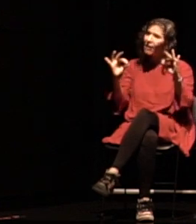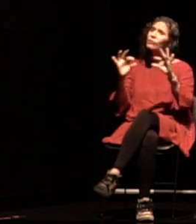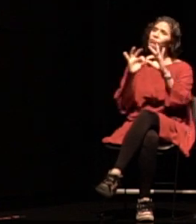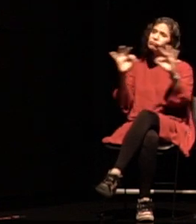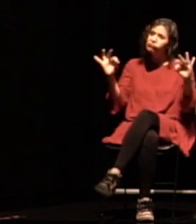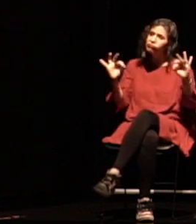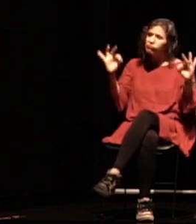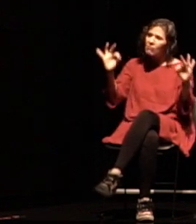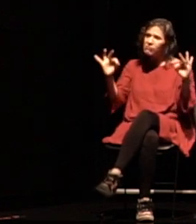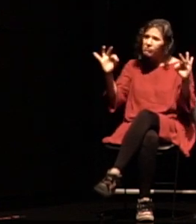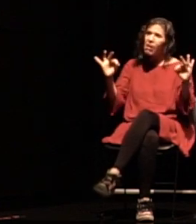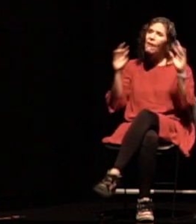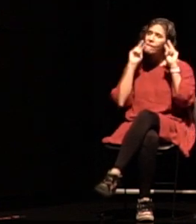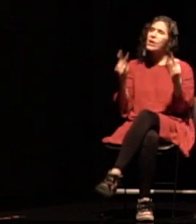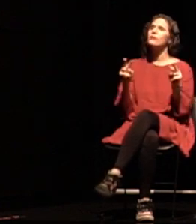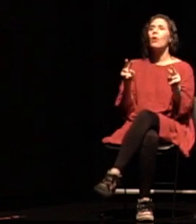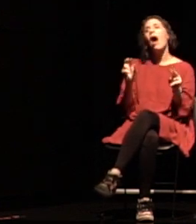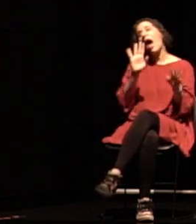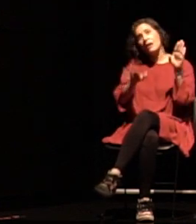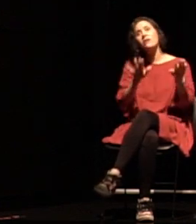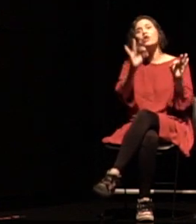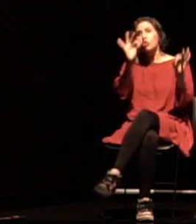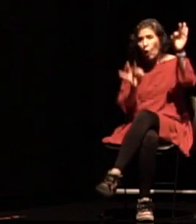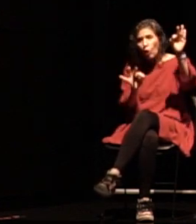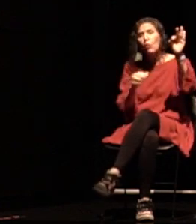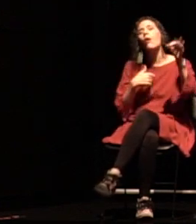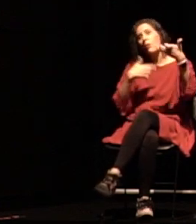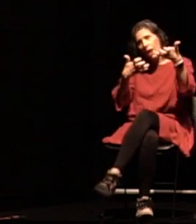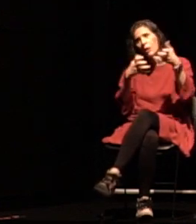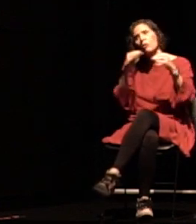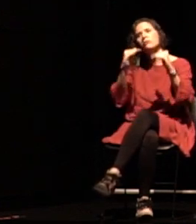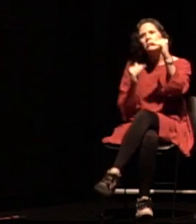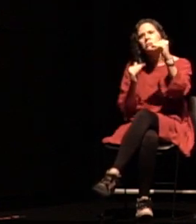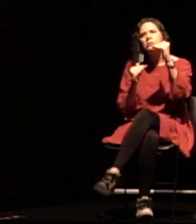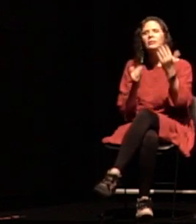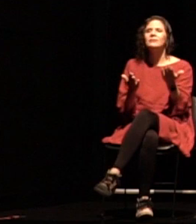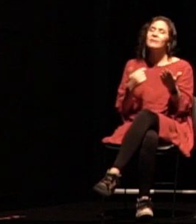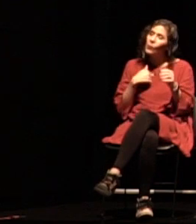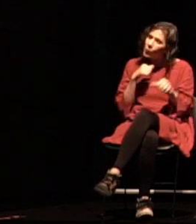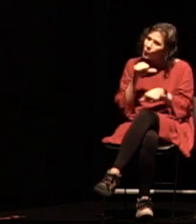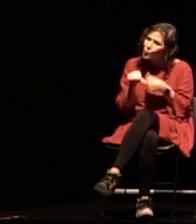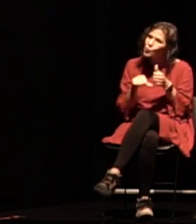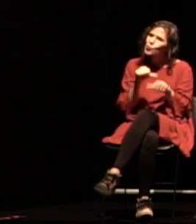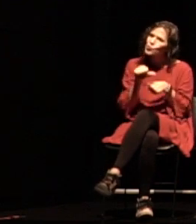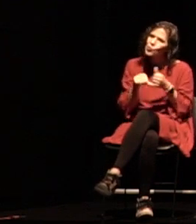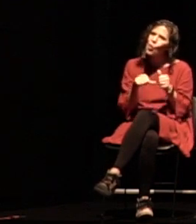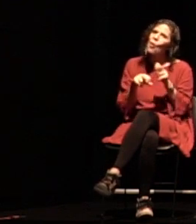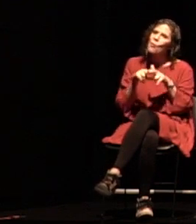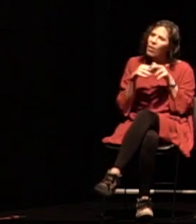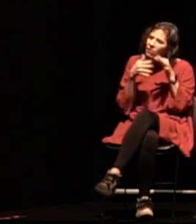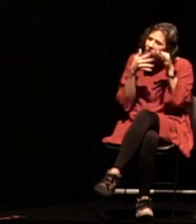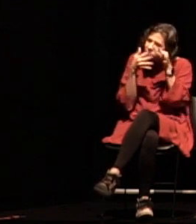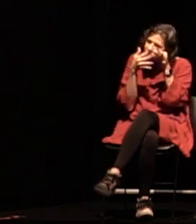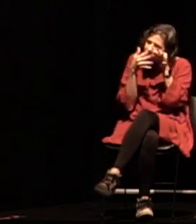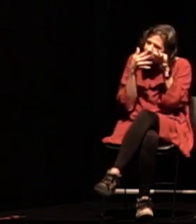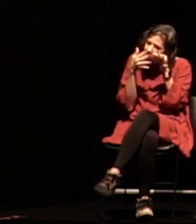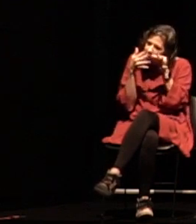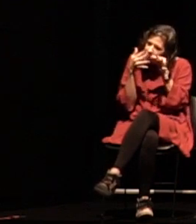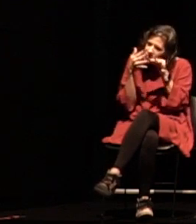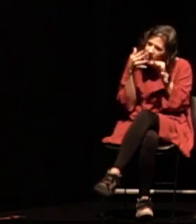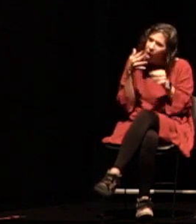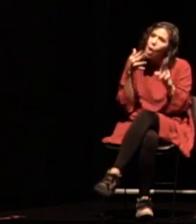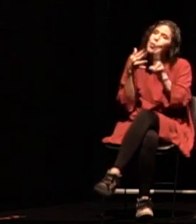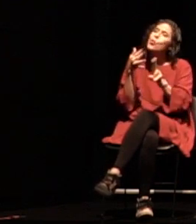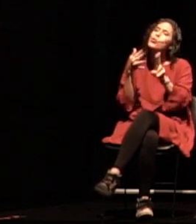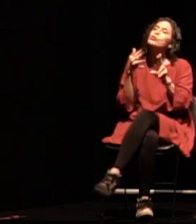torto. É até bom que fique torto. Né? E eu mudo as coisas. Então, com toda essa precisão, eu a uso para